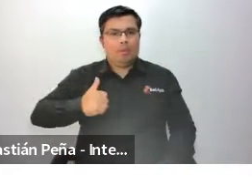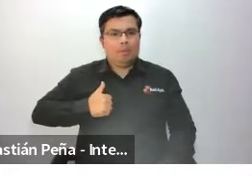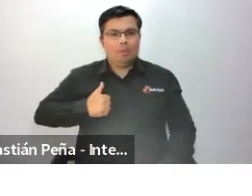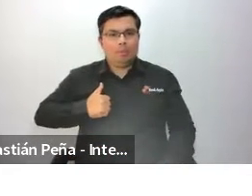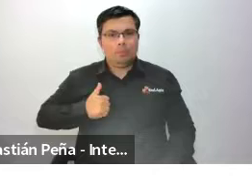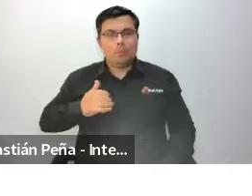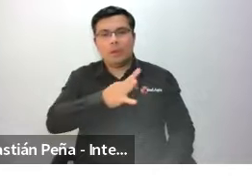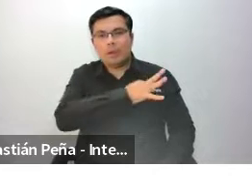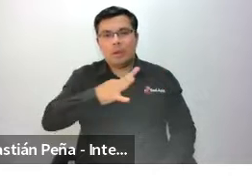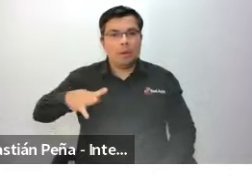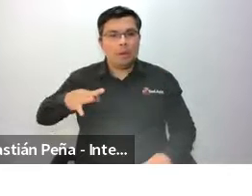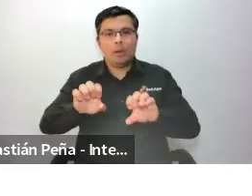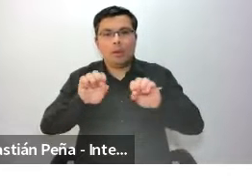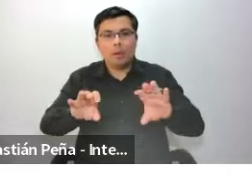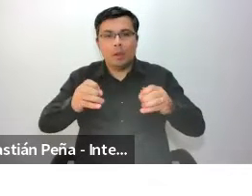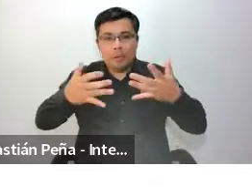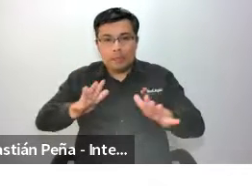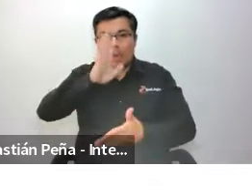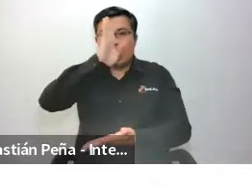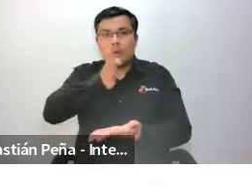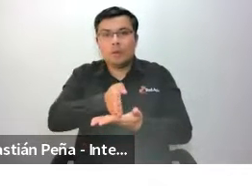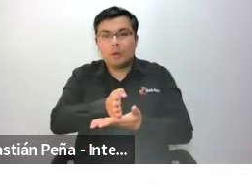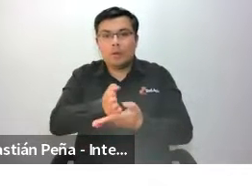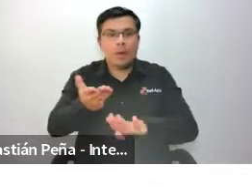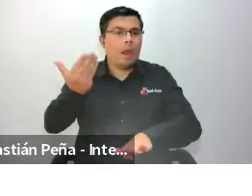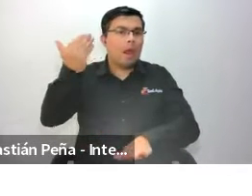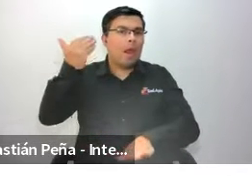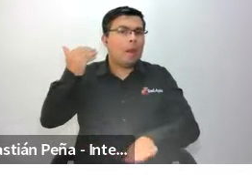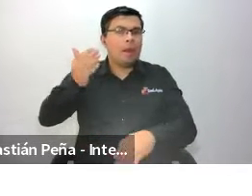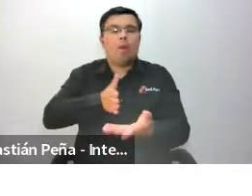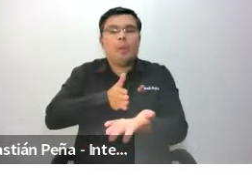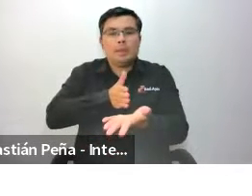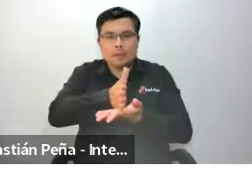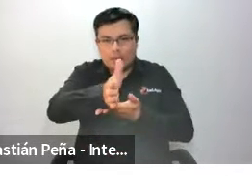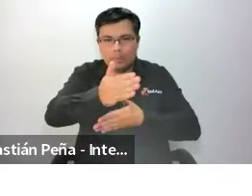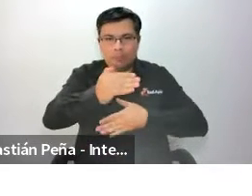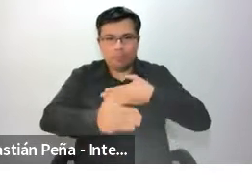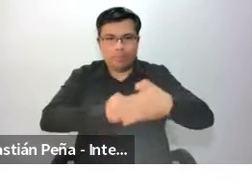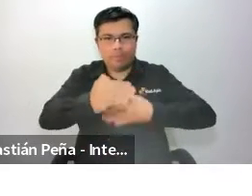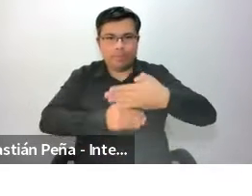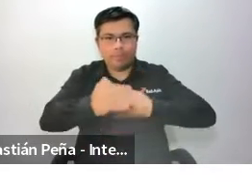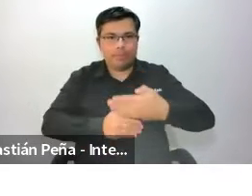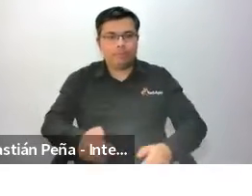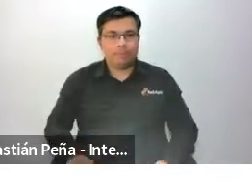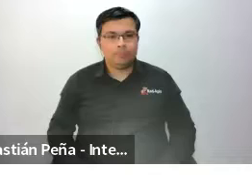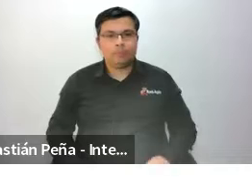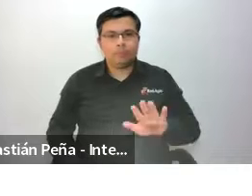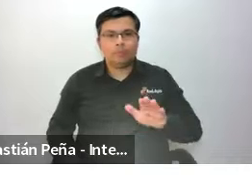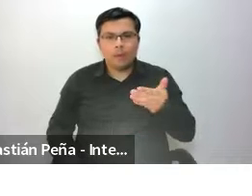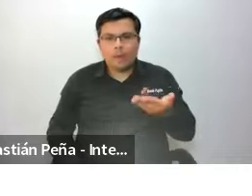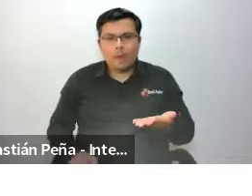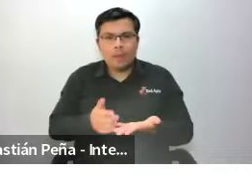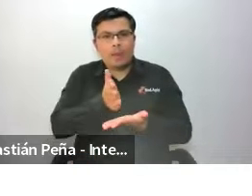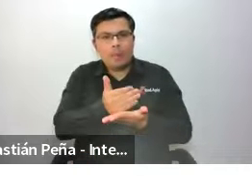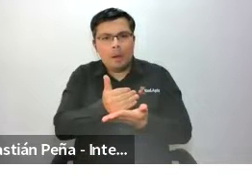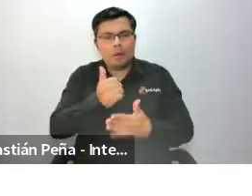de Educación ha decidido poner en marcha. Y este plan de implementación